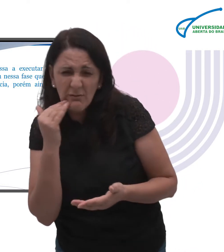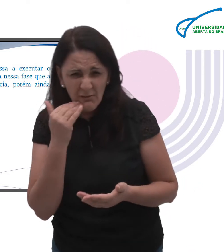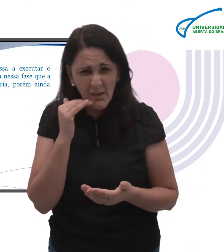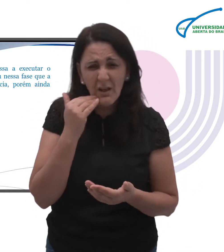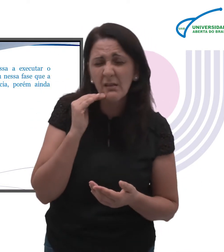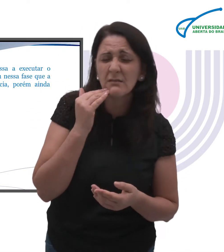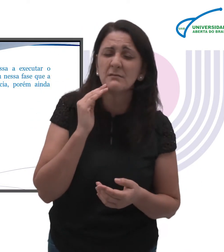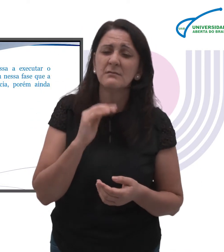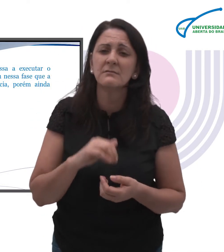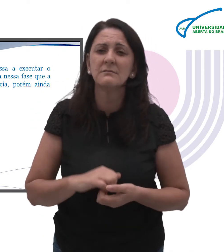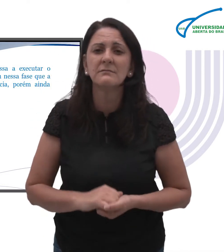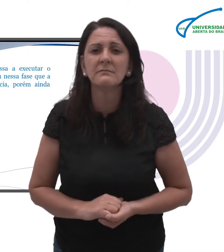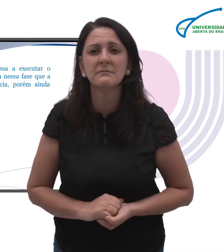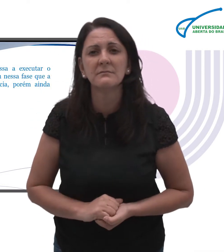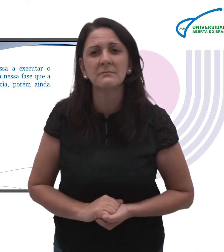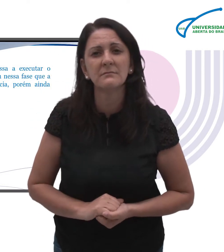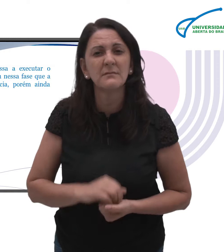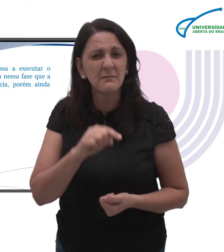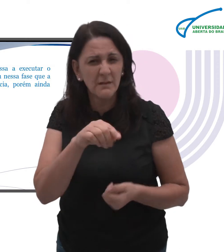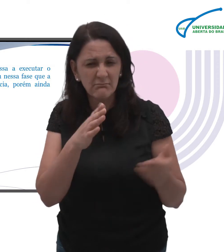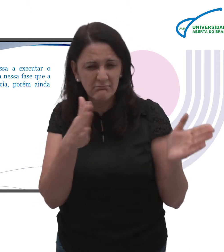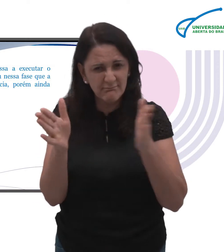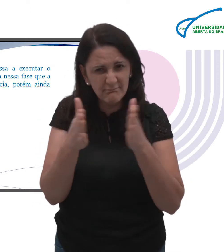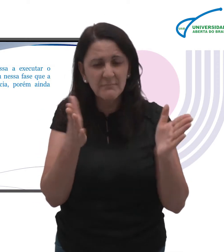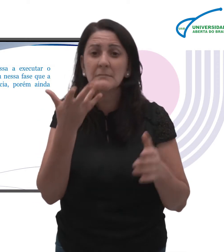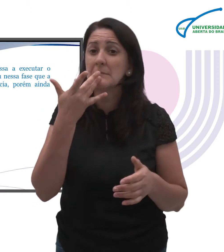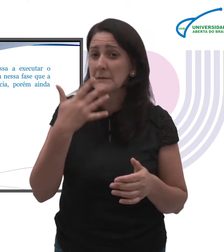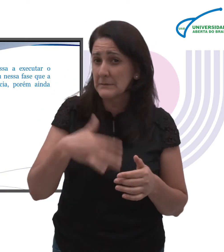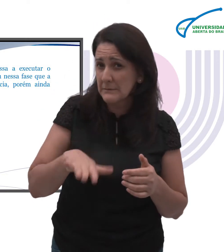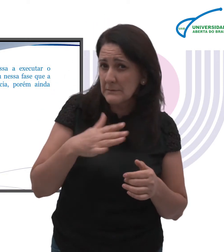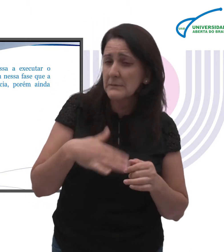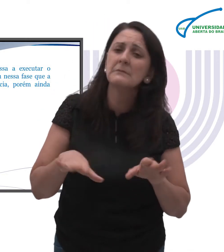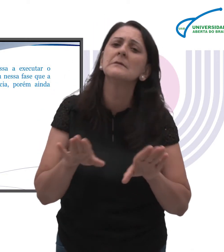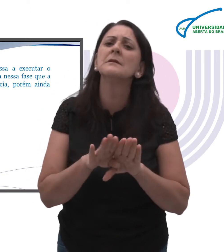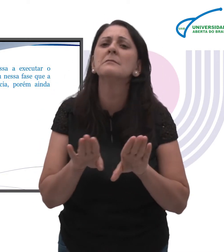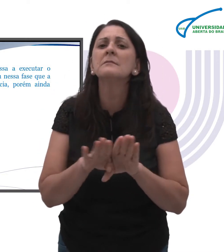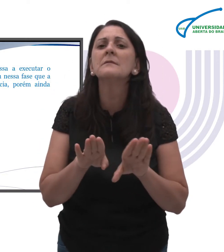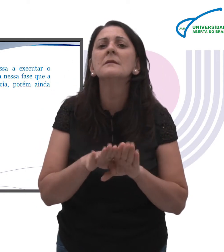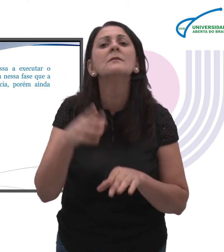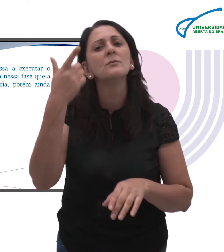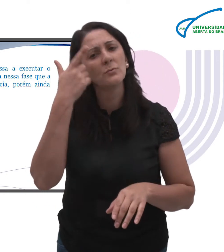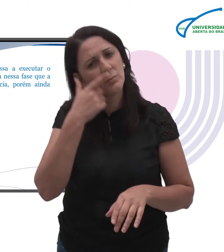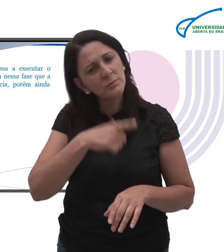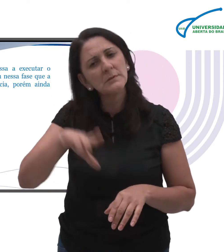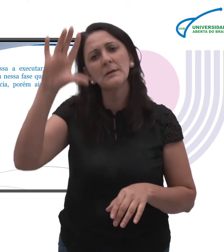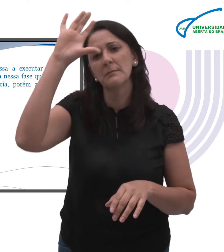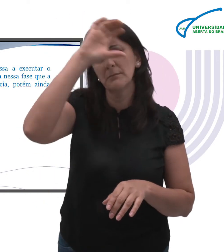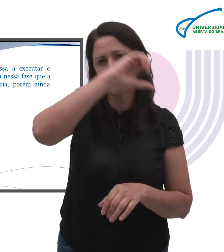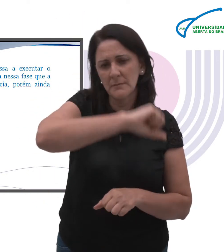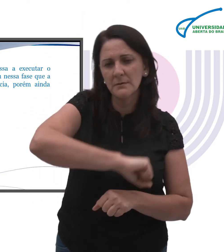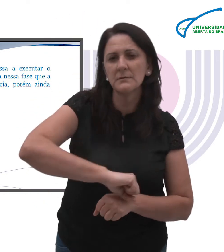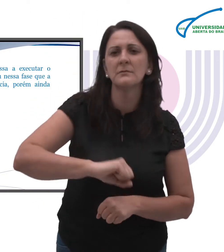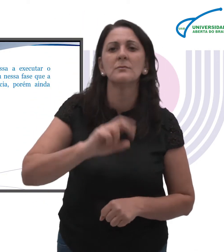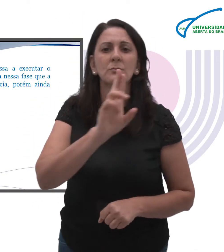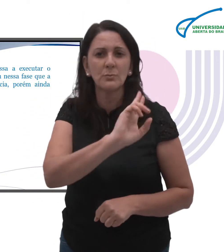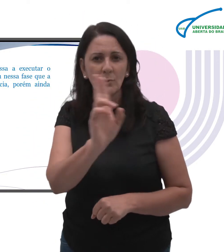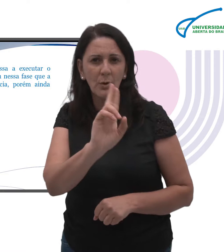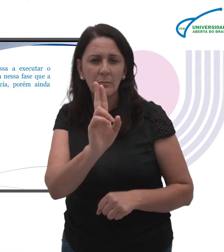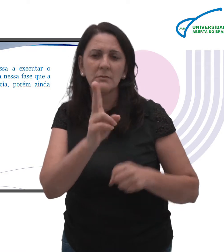concordância, porém, ainda apresenta algumas inadequações. Nessa etapa, a criança